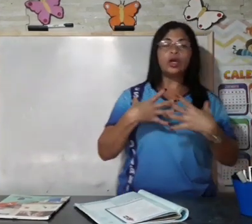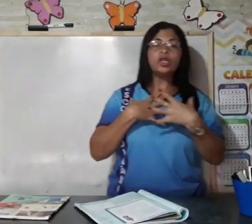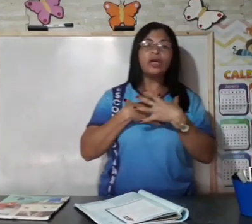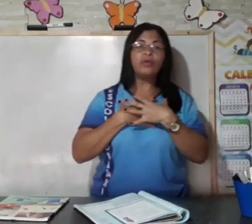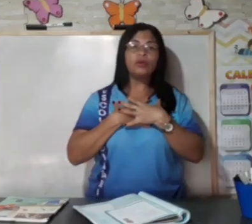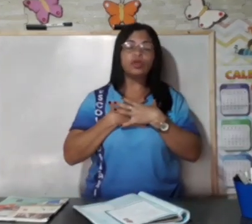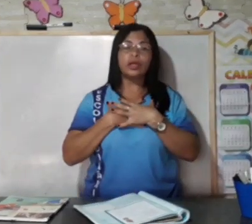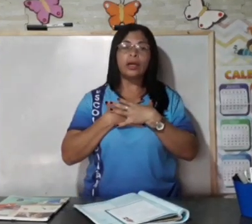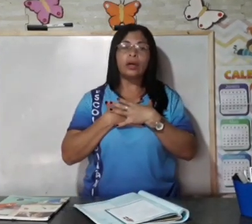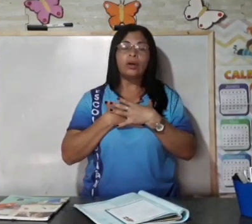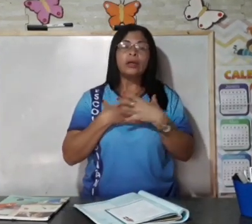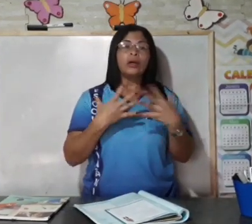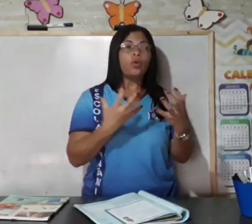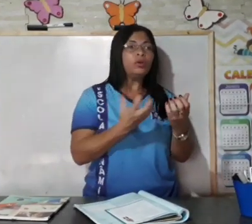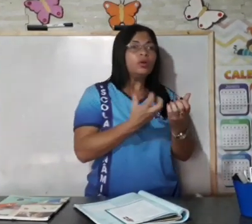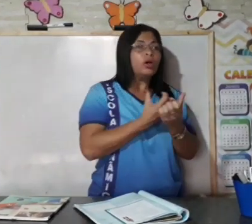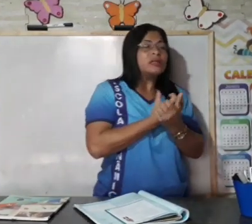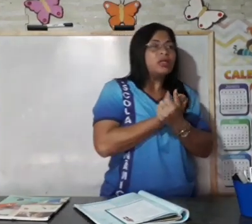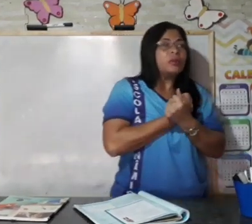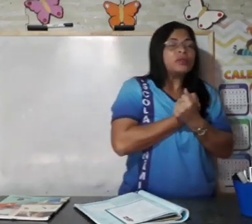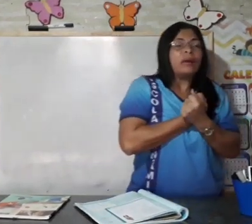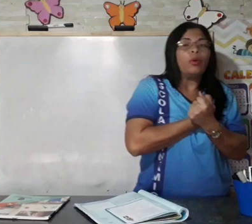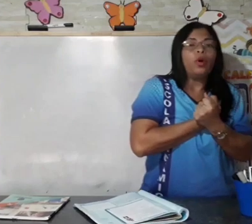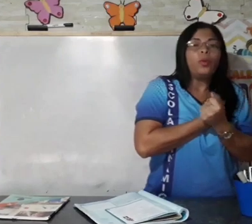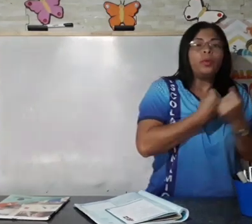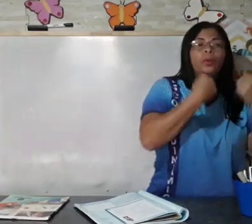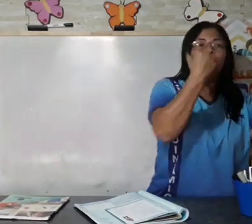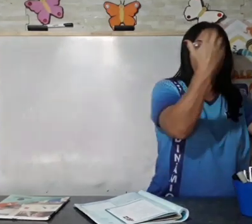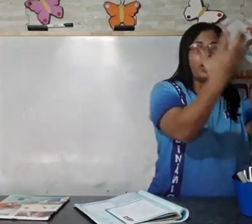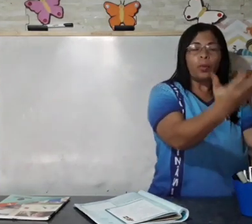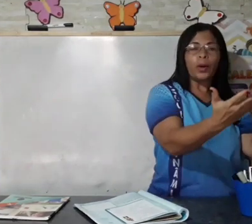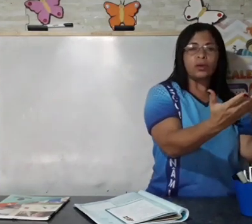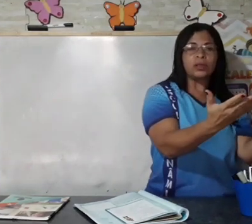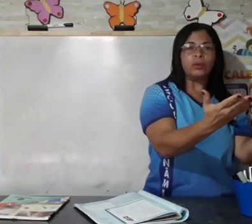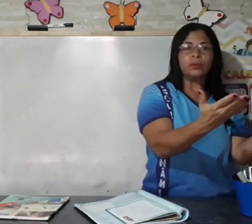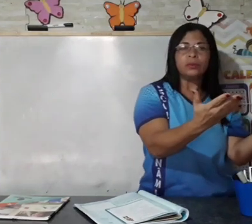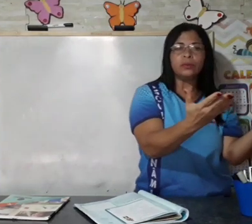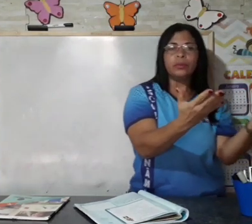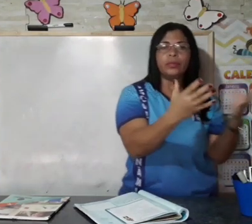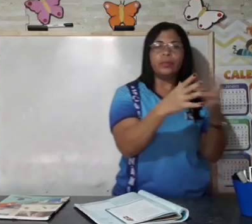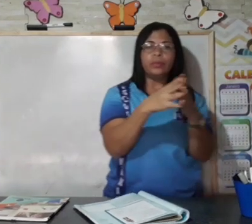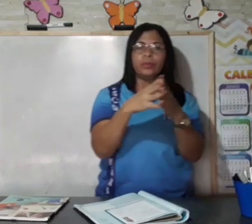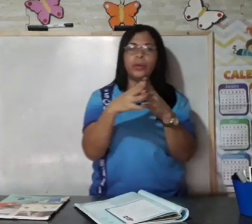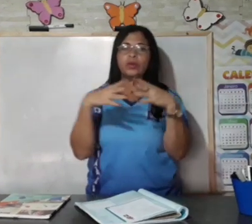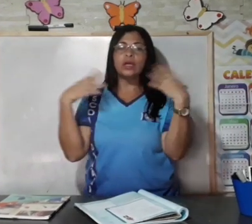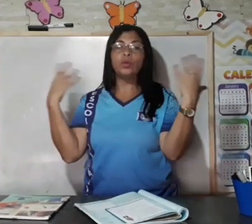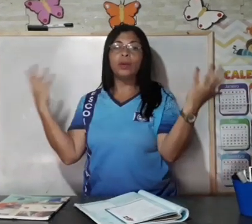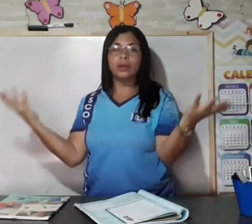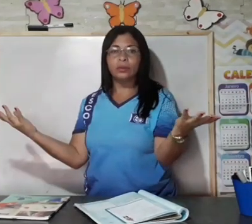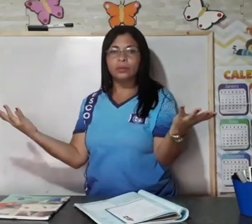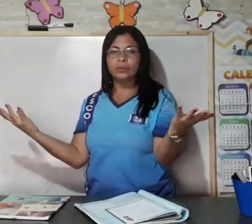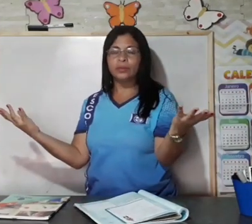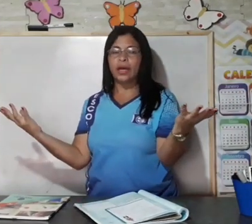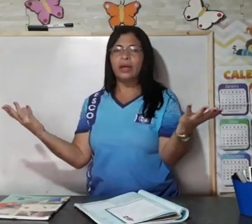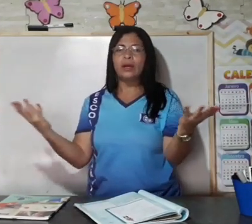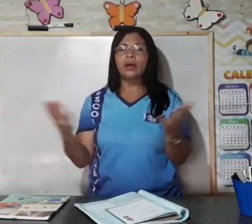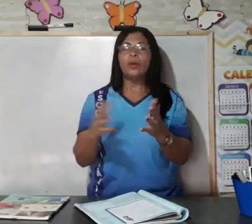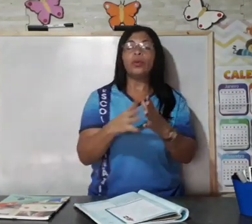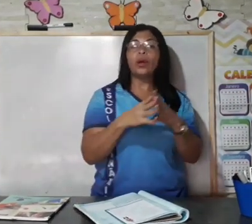nós devemos ter quando nós sentimos amor pelo próximo, pelo ser humano, né? Por